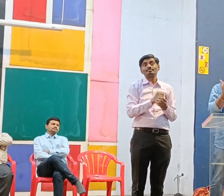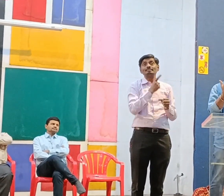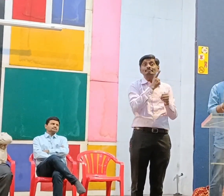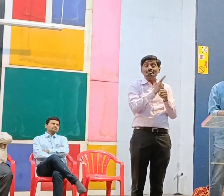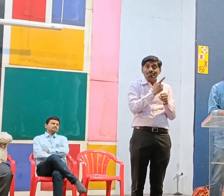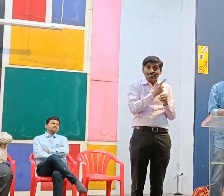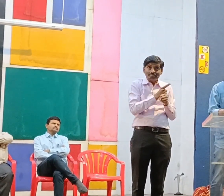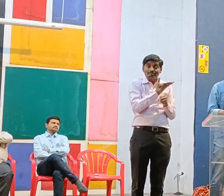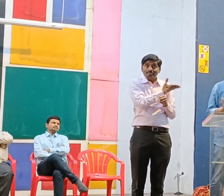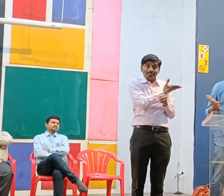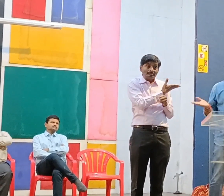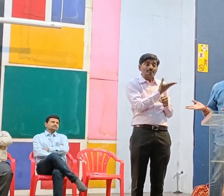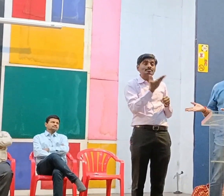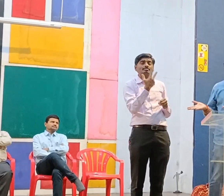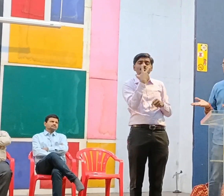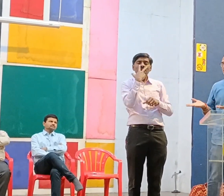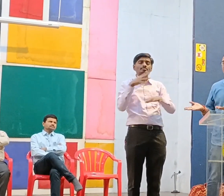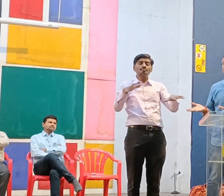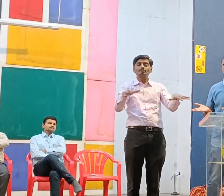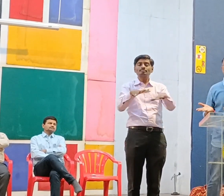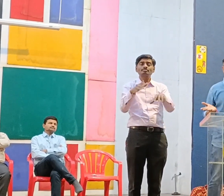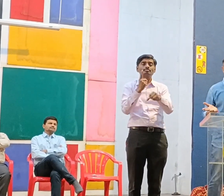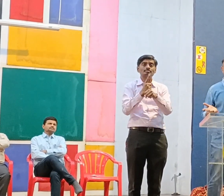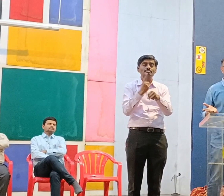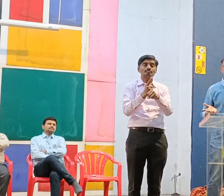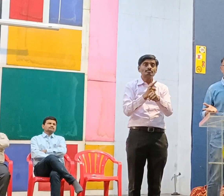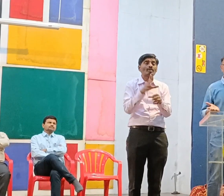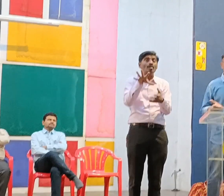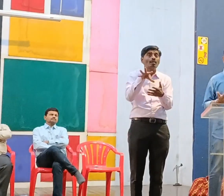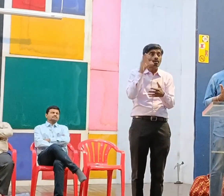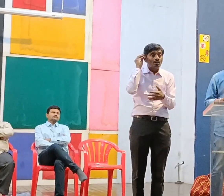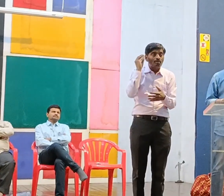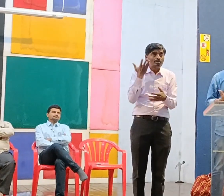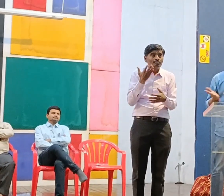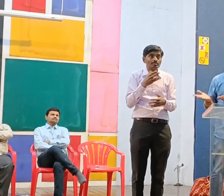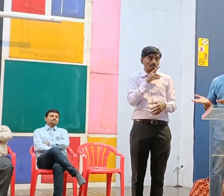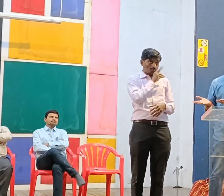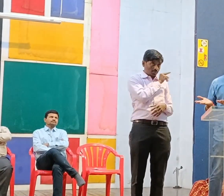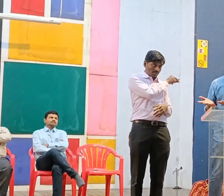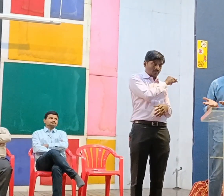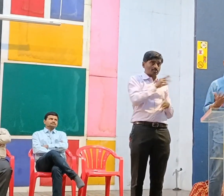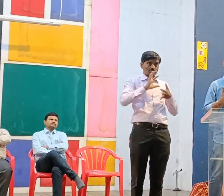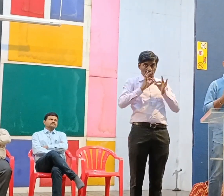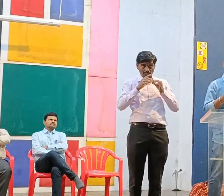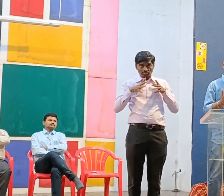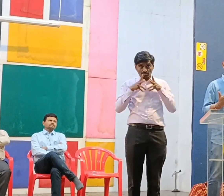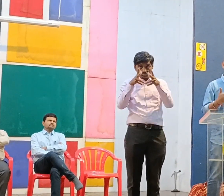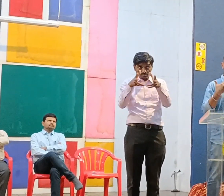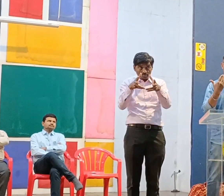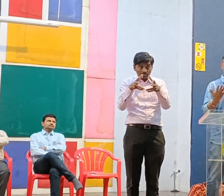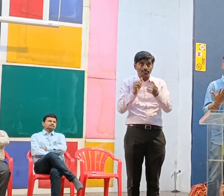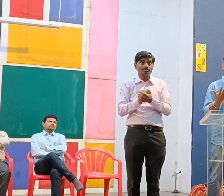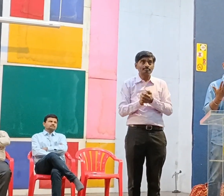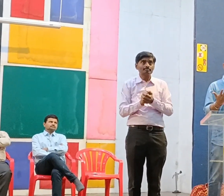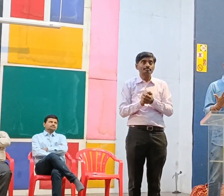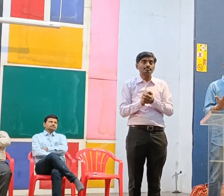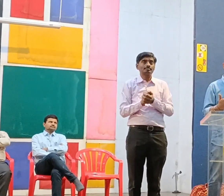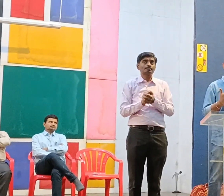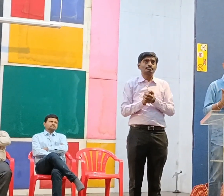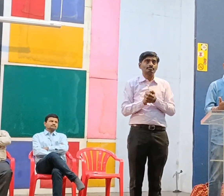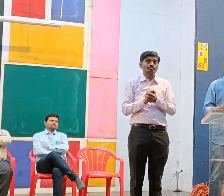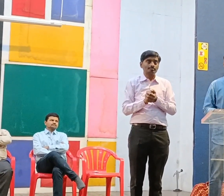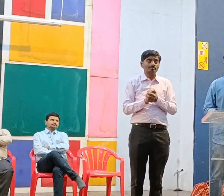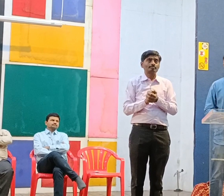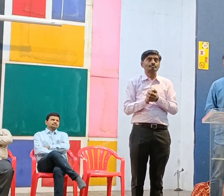લેવાની કે એન સુલિવાન કે આ બધા આપ સૌ શિક્ષક મિત્રો, આ હું બોલતો જાઉં છું, સર છે એને તમારી ભાષામાં,